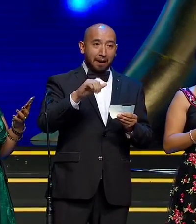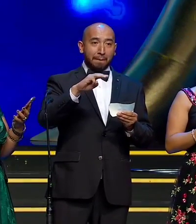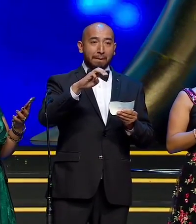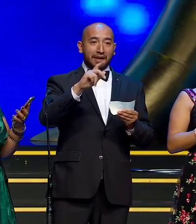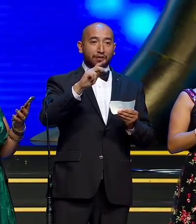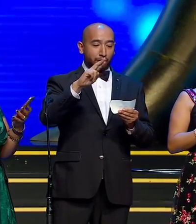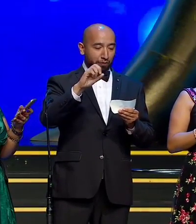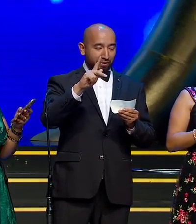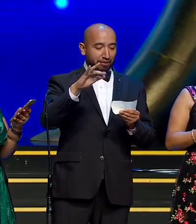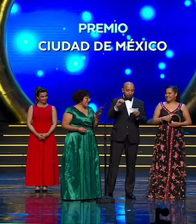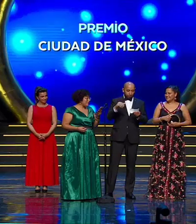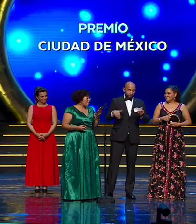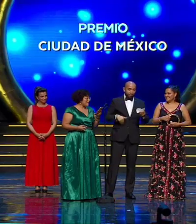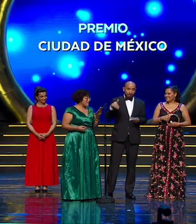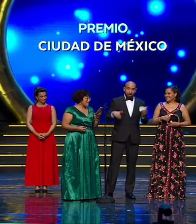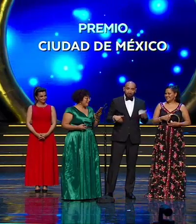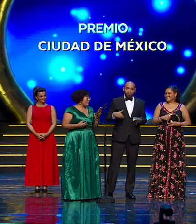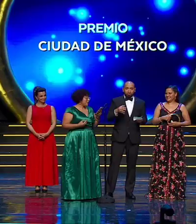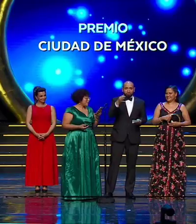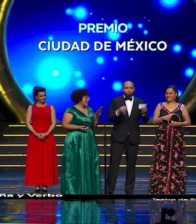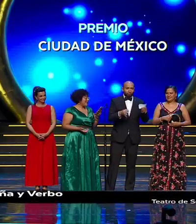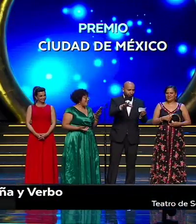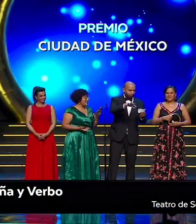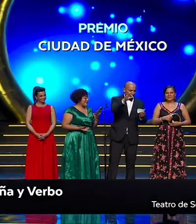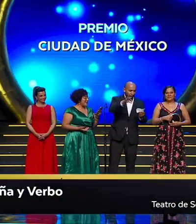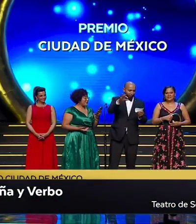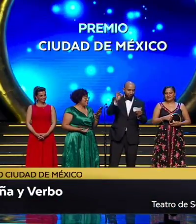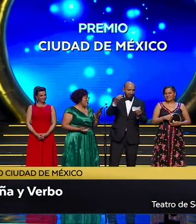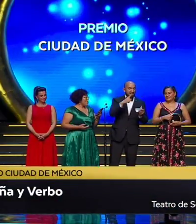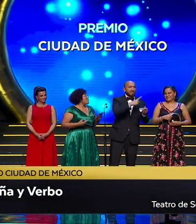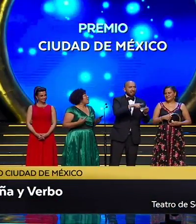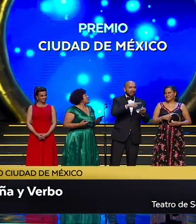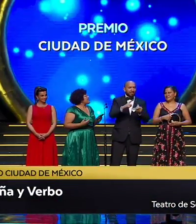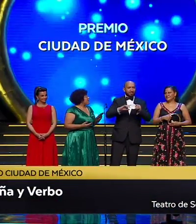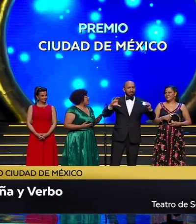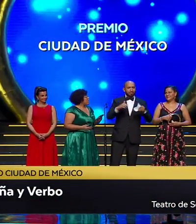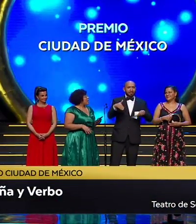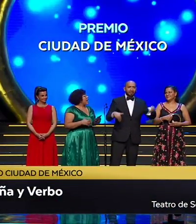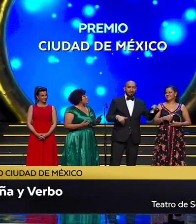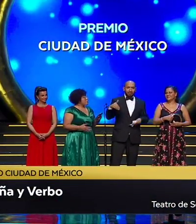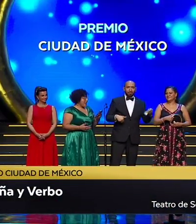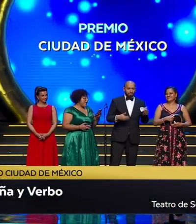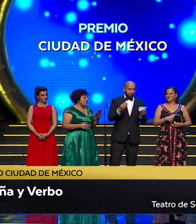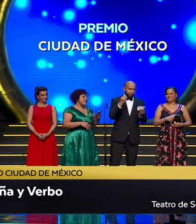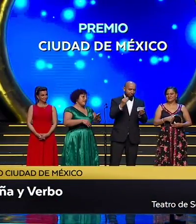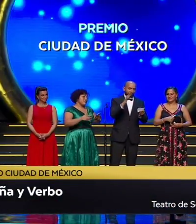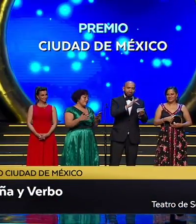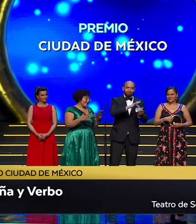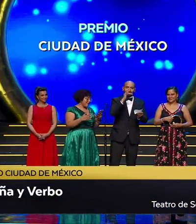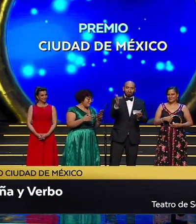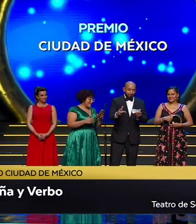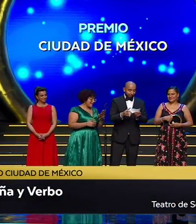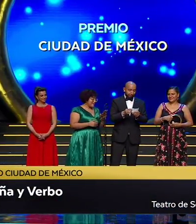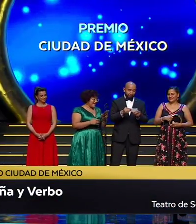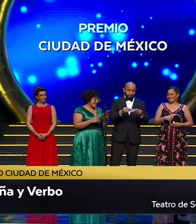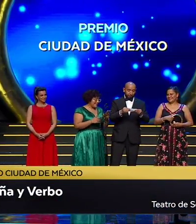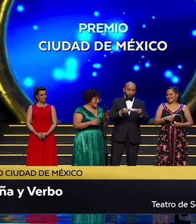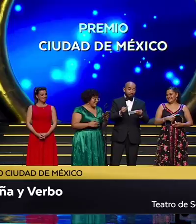Muchas gracias a los premios metropolitanos de teatro Por este premio A los jurados y a los diferentes participantes